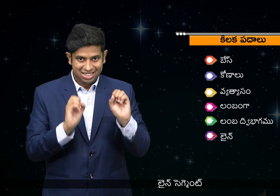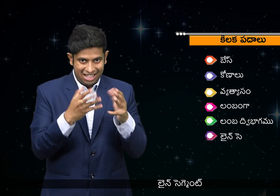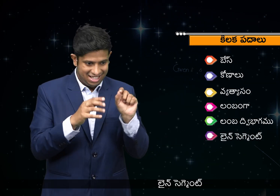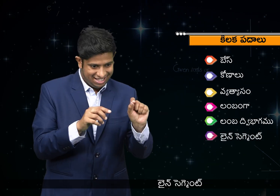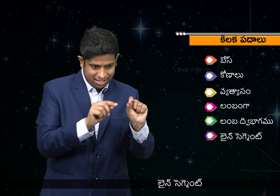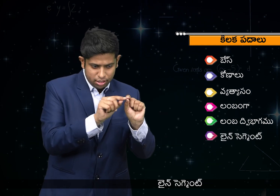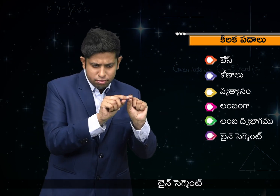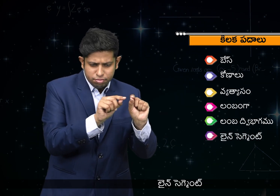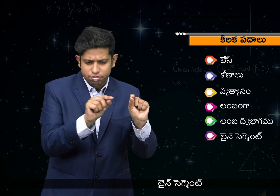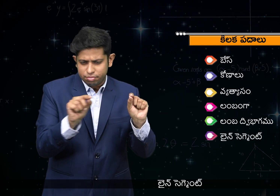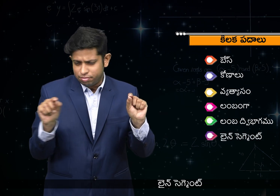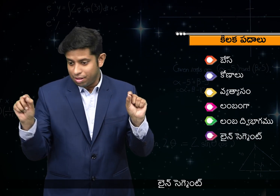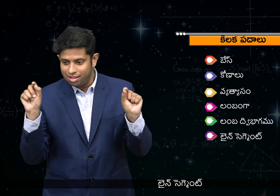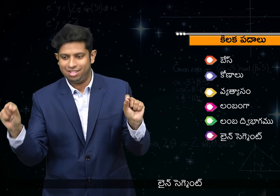లైన్ సెగ్మెంట్,